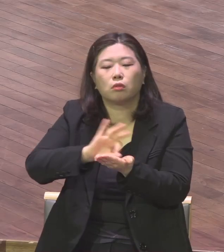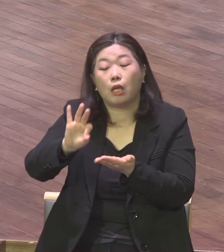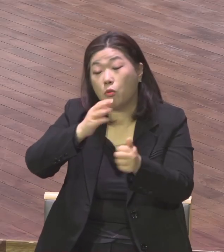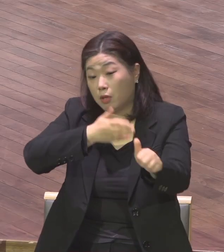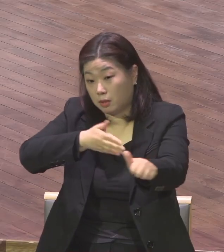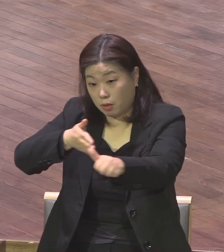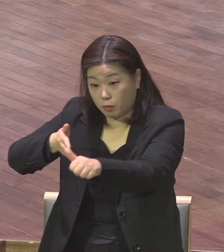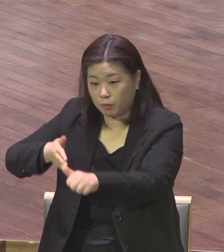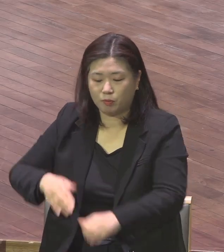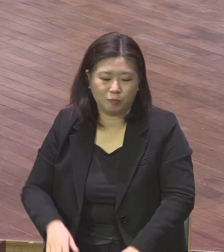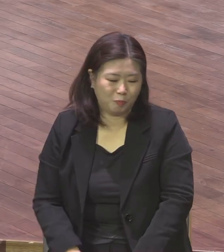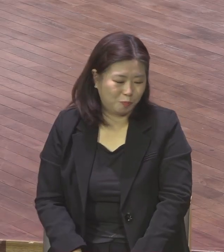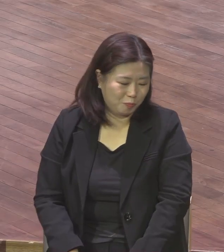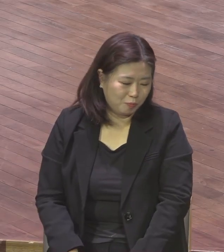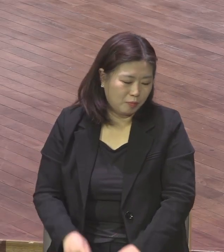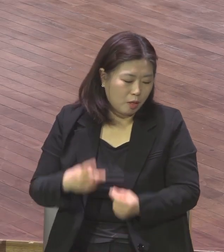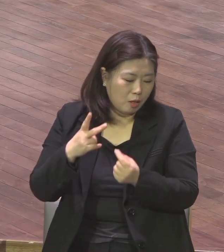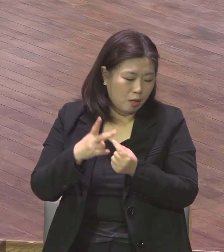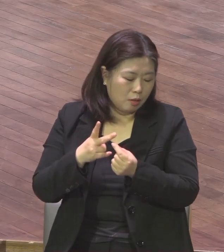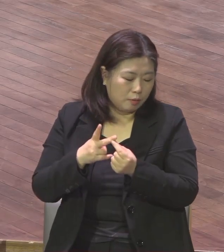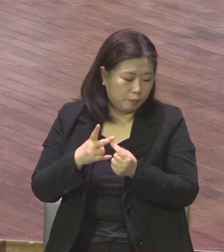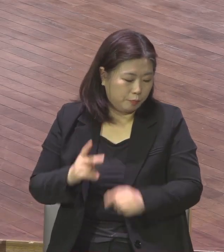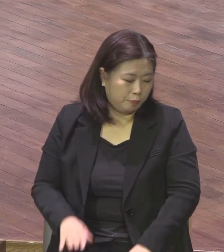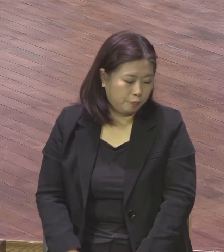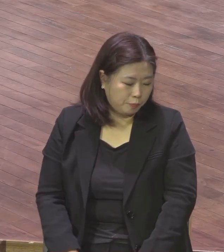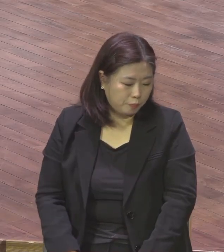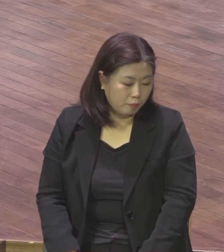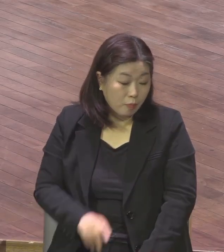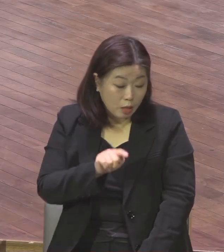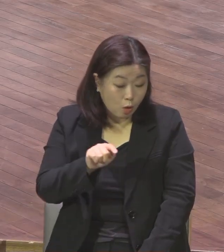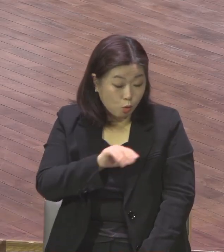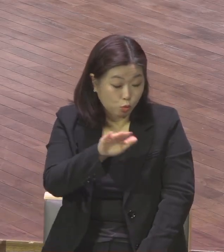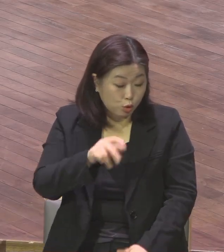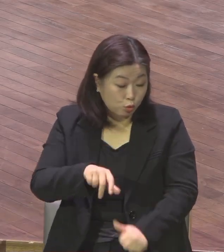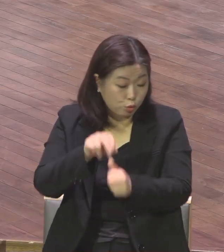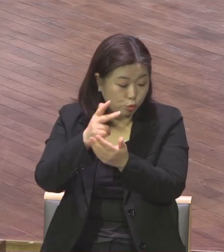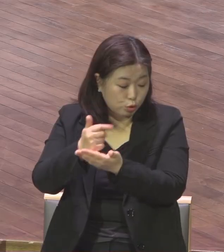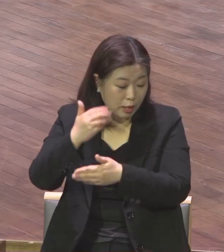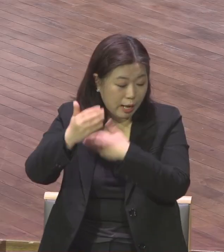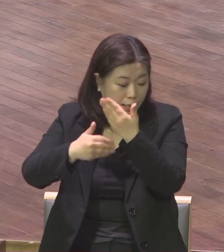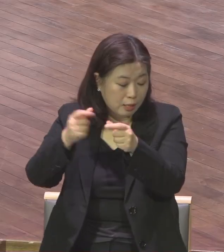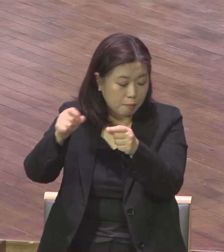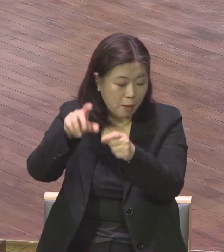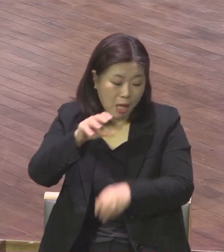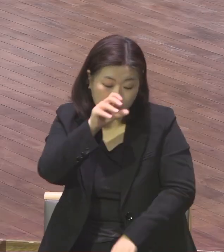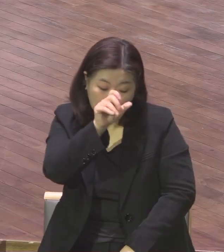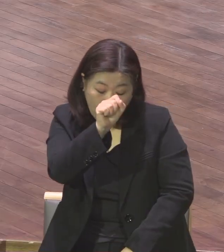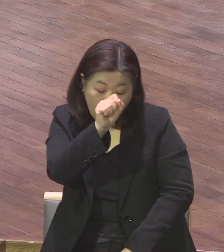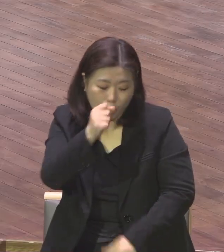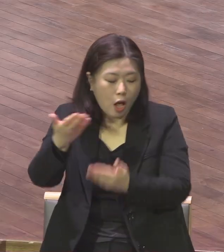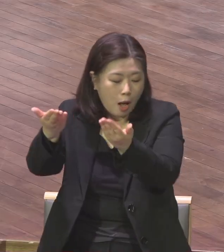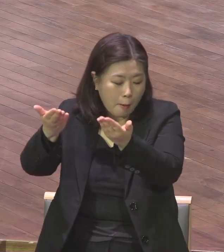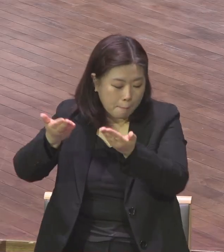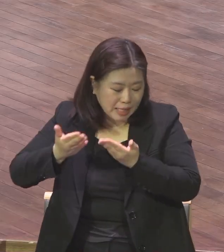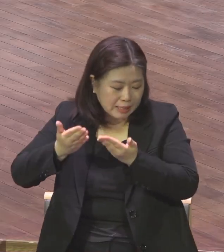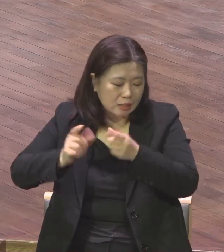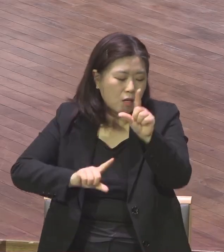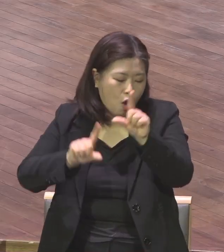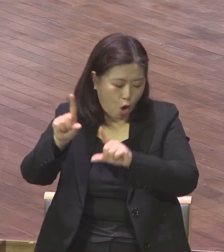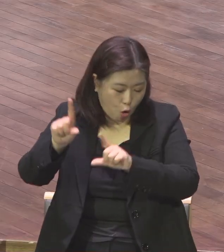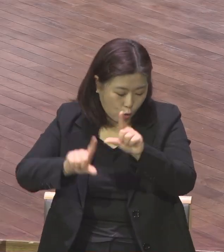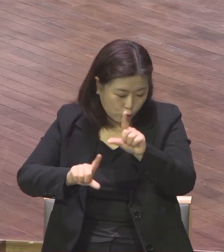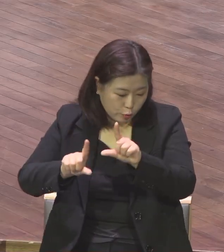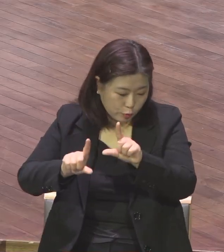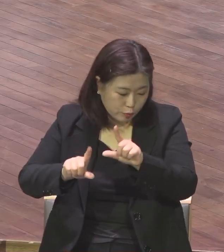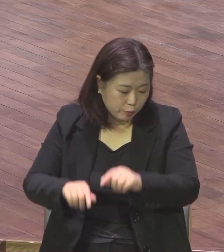방향입니다. 3절 4절 봅니다. 이것이 우리 구주 하나님 앞에 선하고 받으실 만한